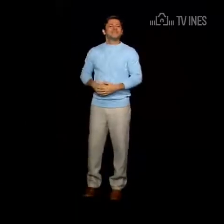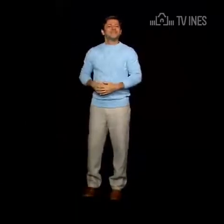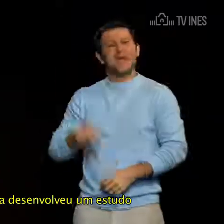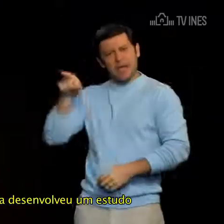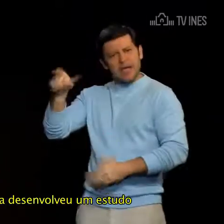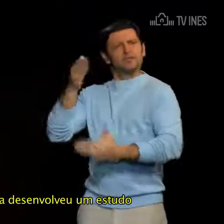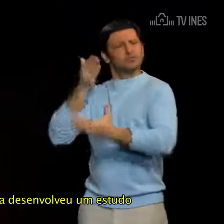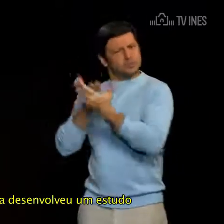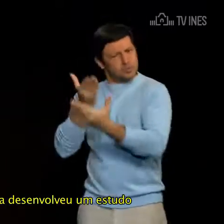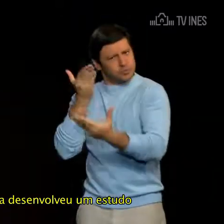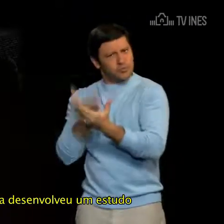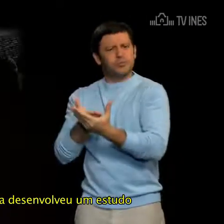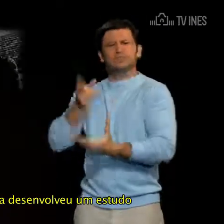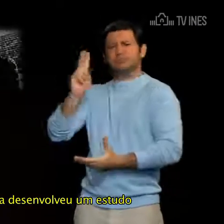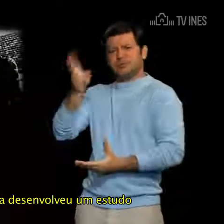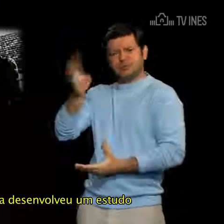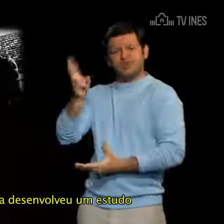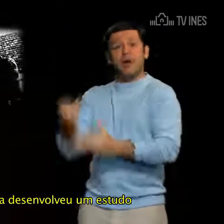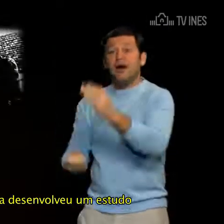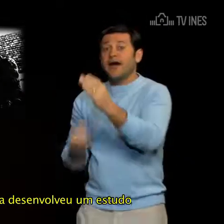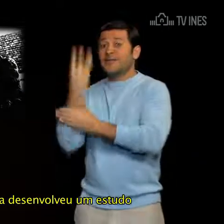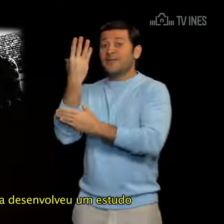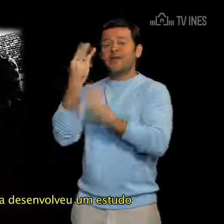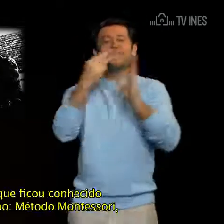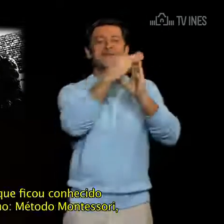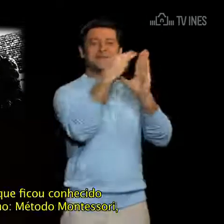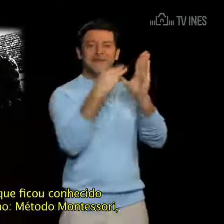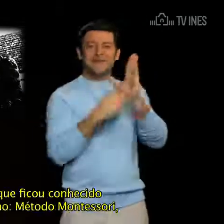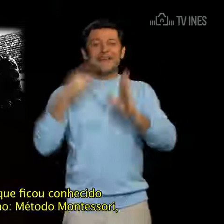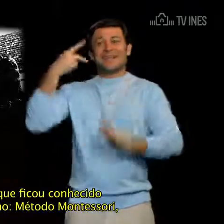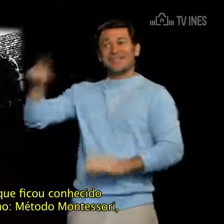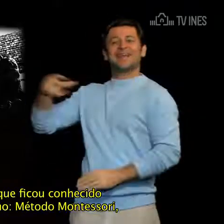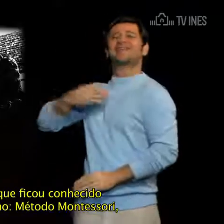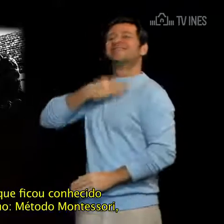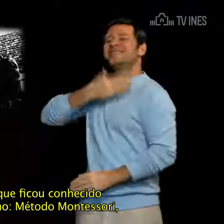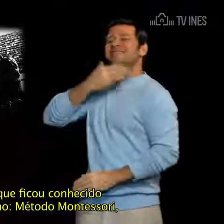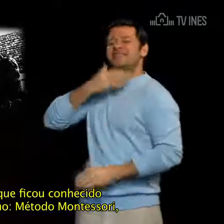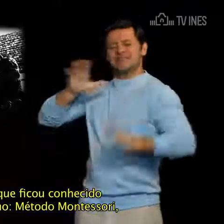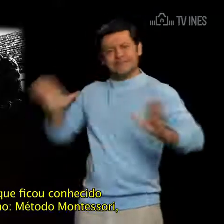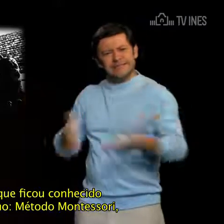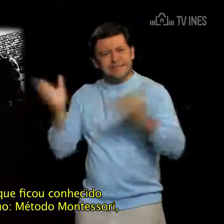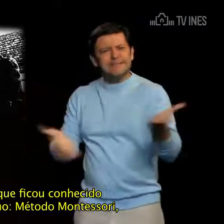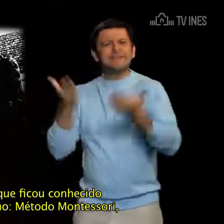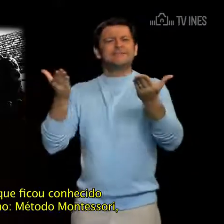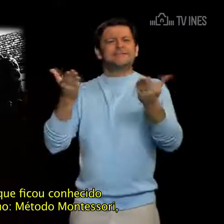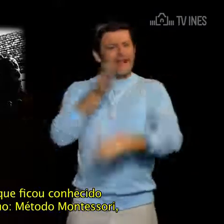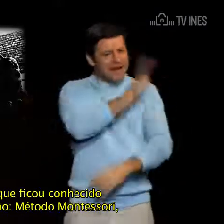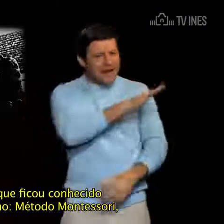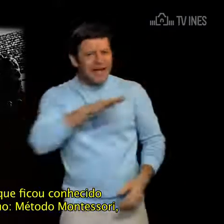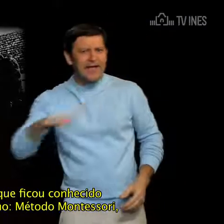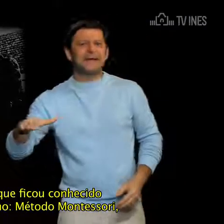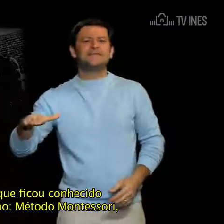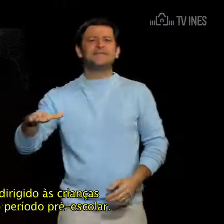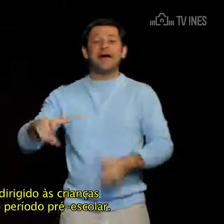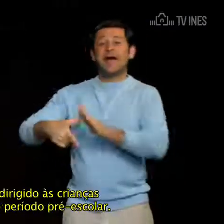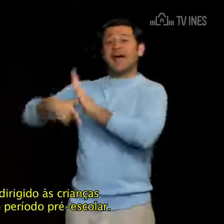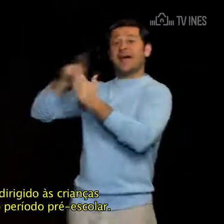Daí, ela desenvolveu um estudo que ficou conhecido como Método Montessori, dirigido às